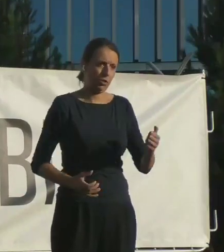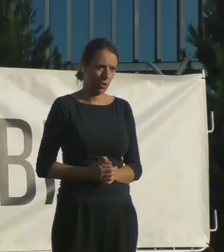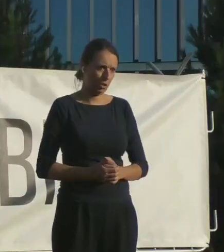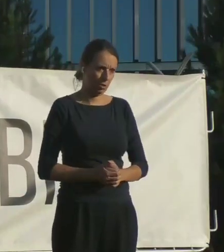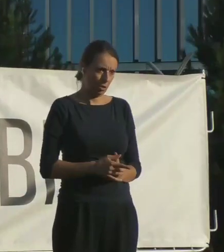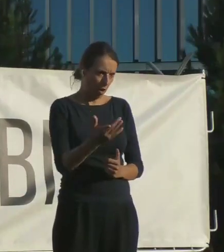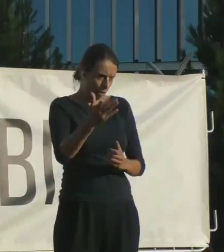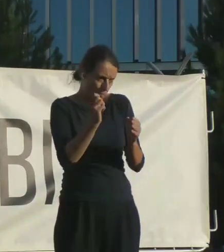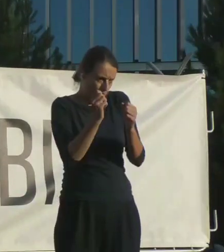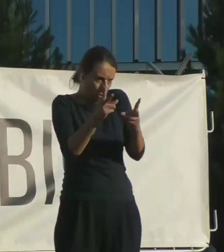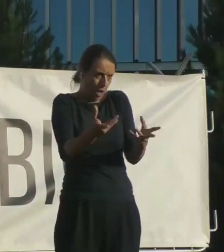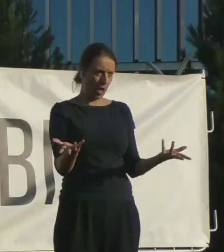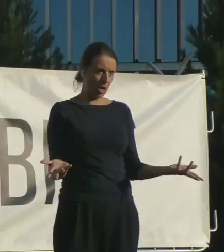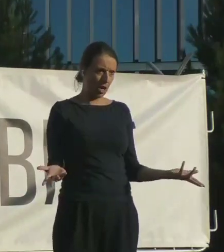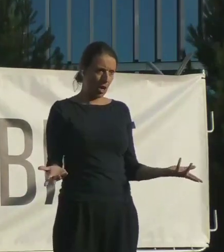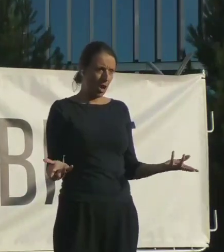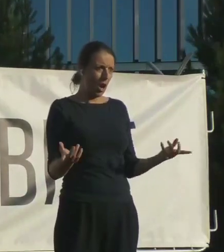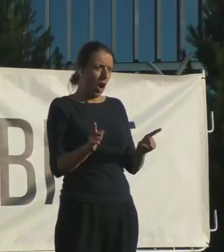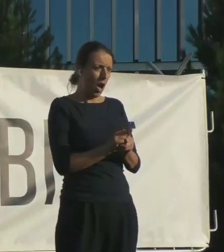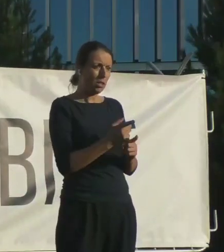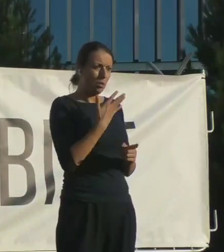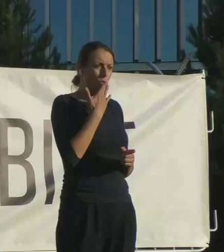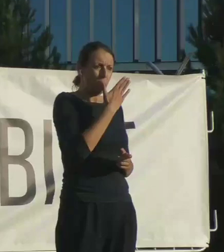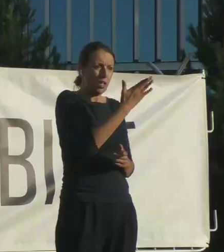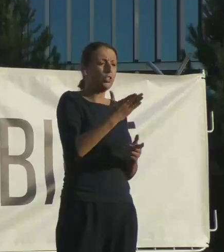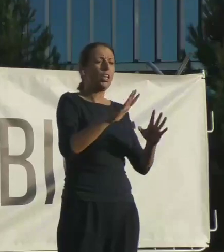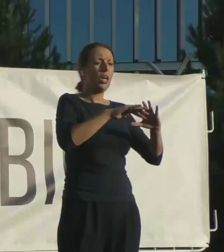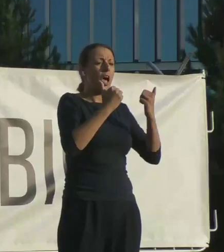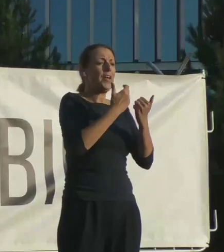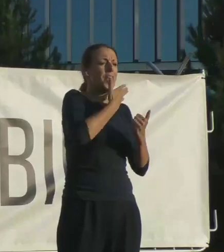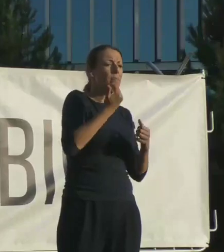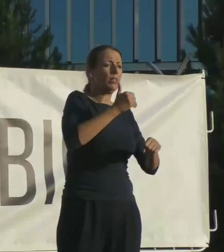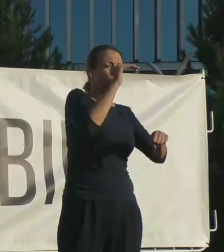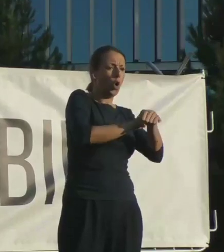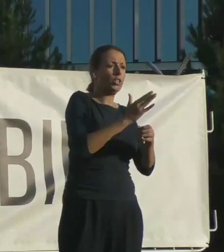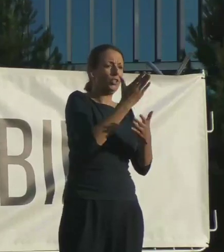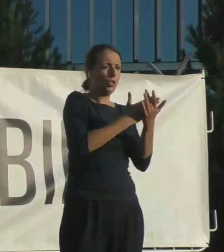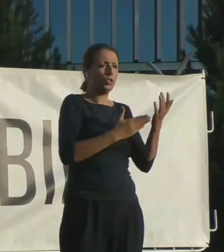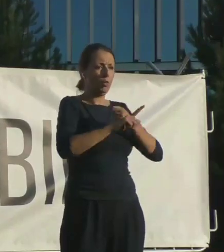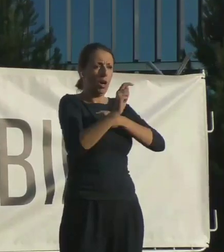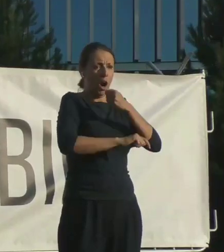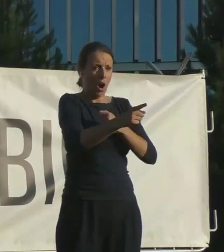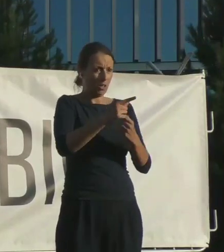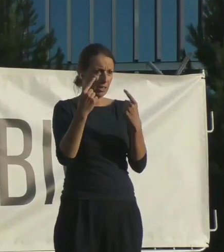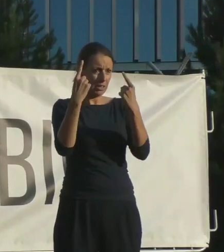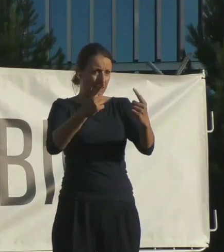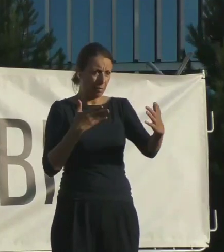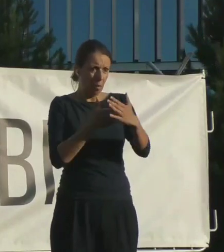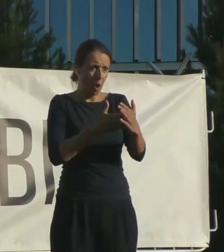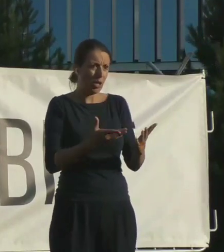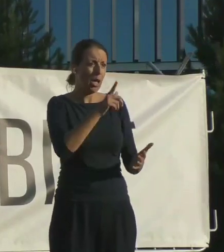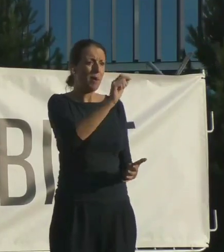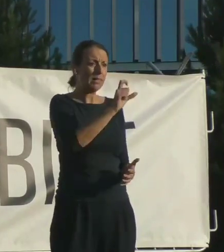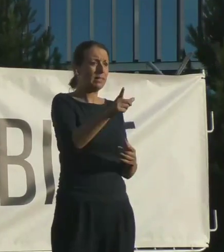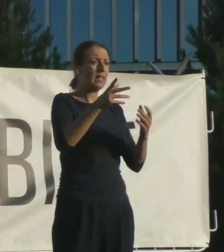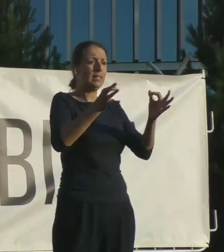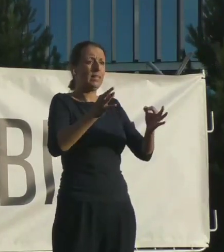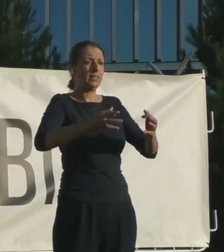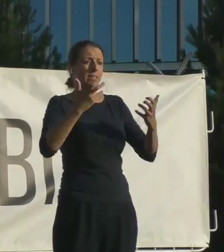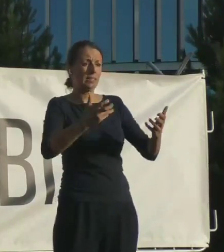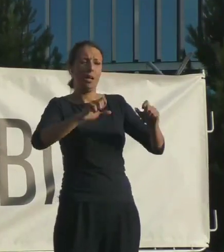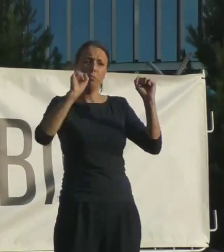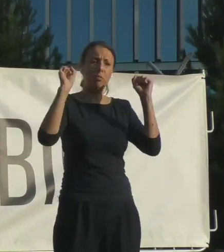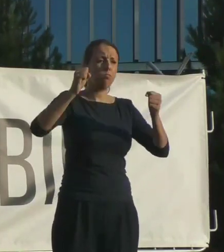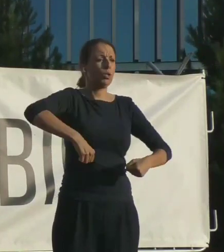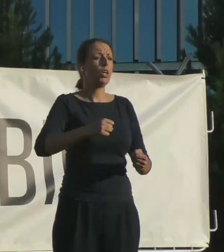zgody nawet na częściową dekryminalizację, a przecież to oni sami zablokowali tę ustawę. PSL żąda teraz, aby natychmiast procedować